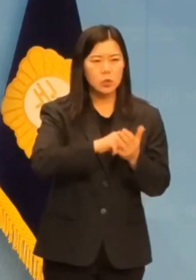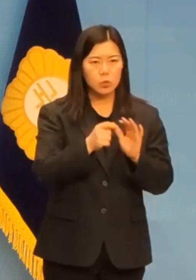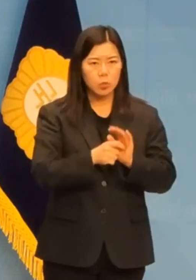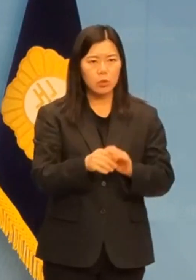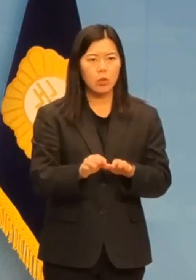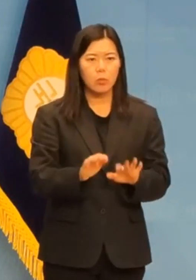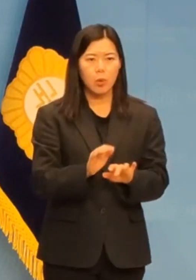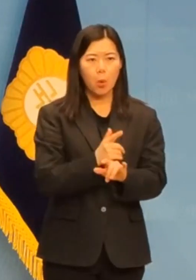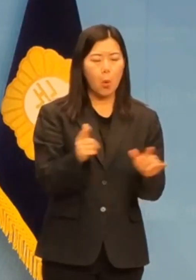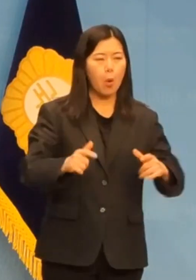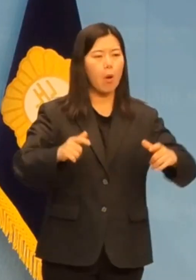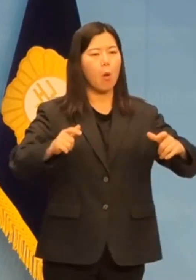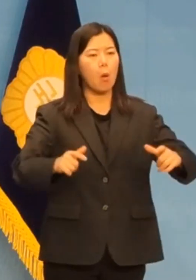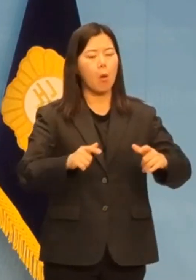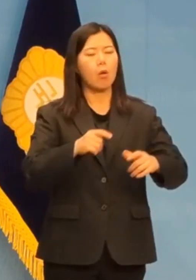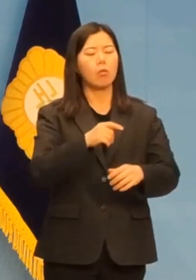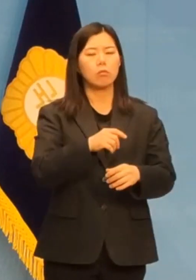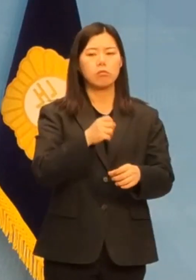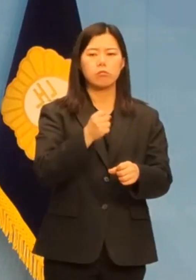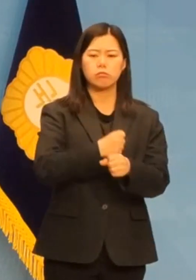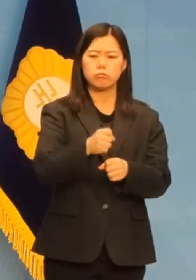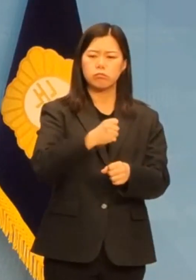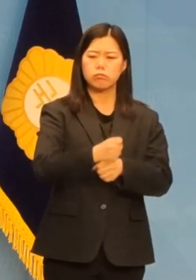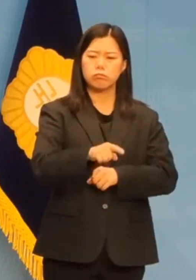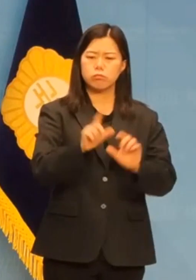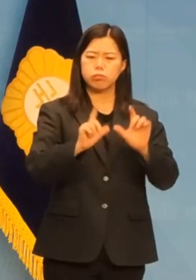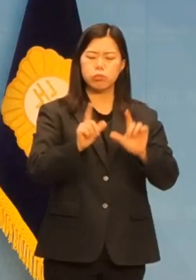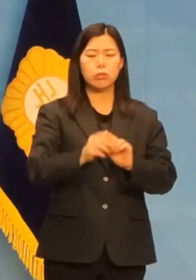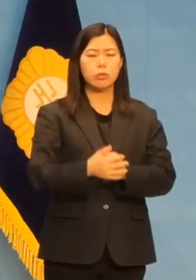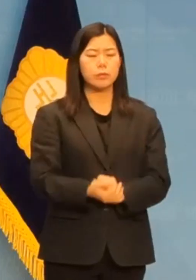영웅 만들기에 나서는 황당한 장면도